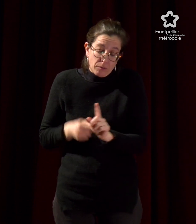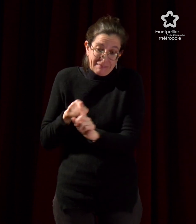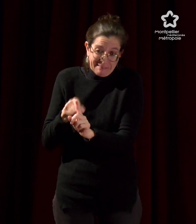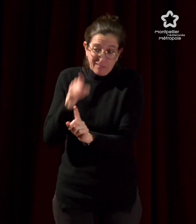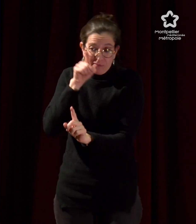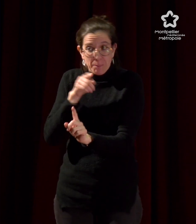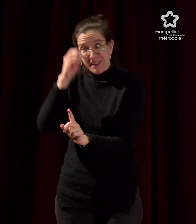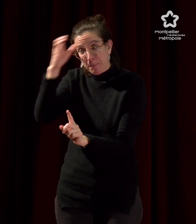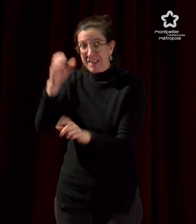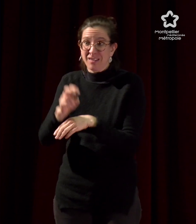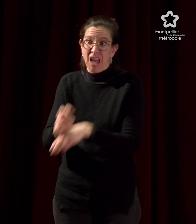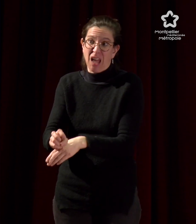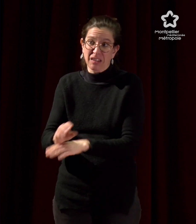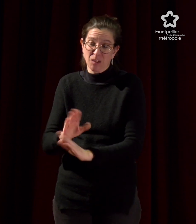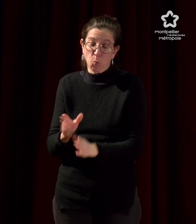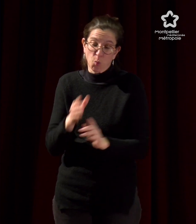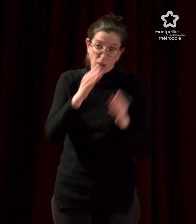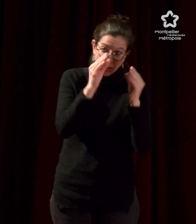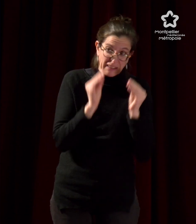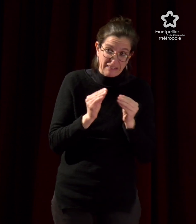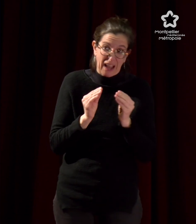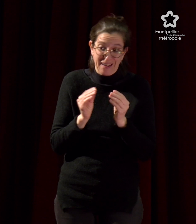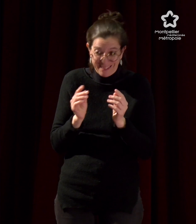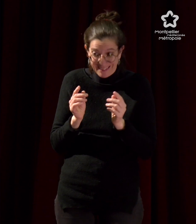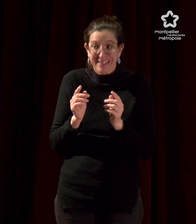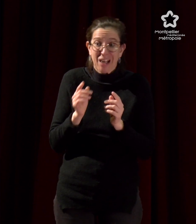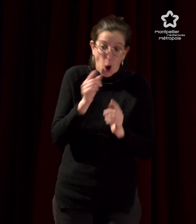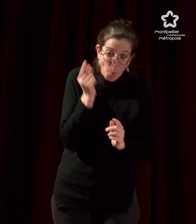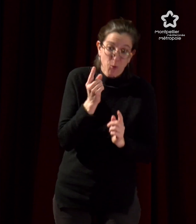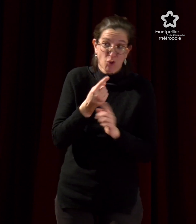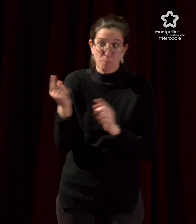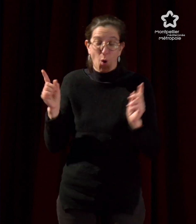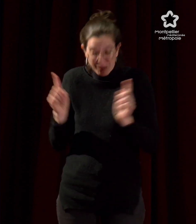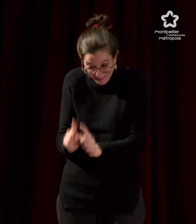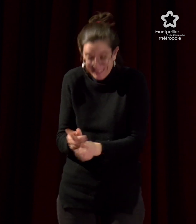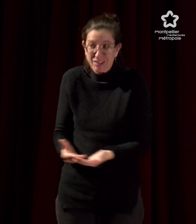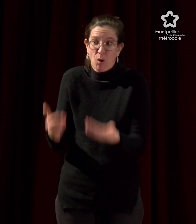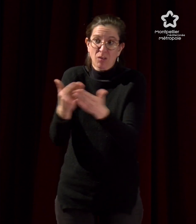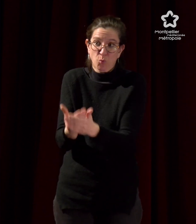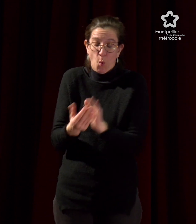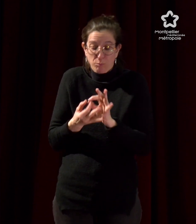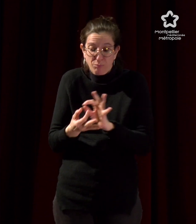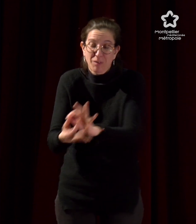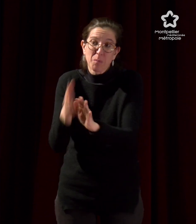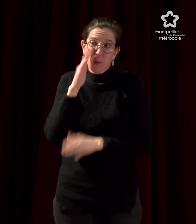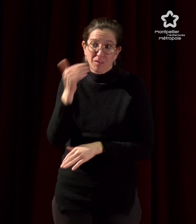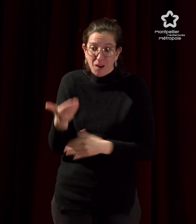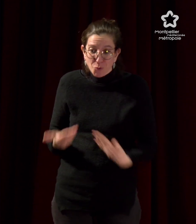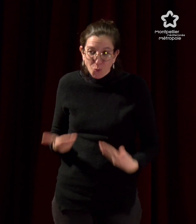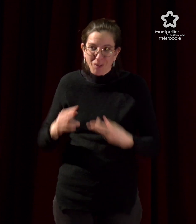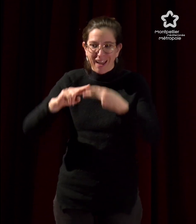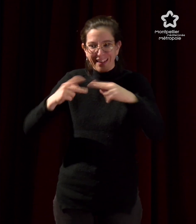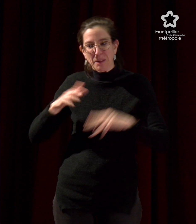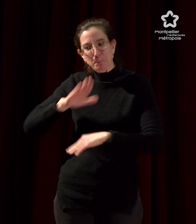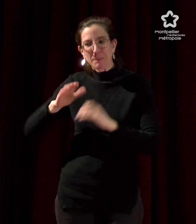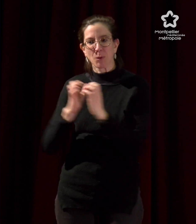sapiens et l'homme néandertalien. Et donc c'est pour ça qu'on n'a pas d'ADN mitochondrial